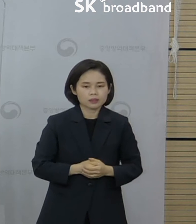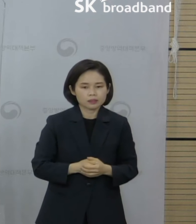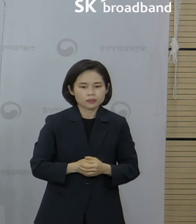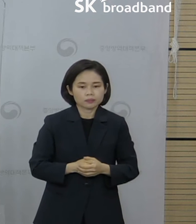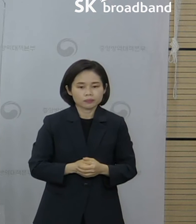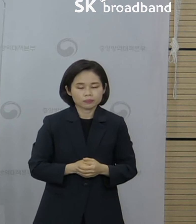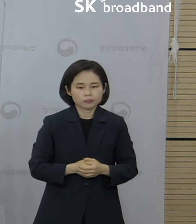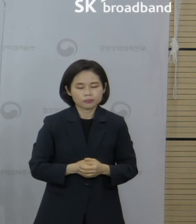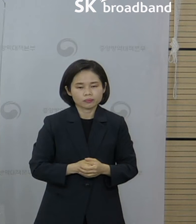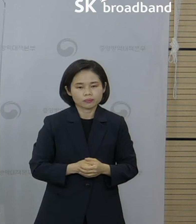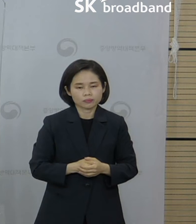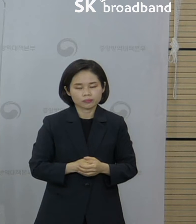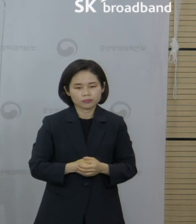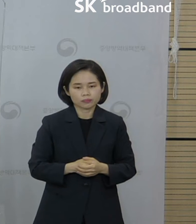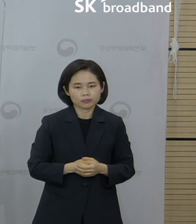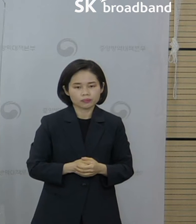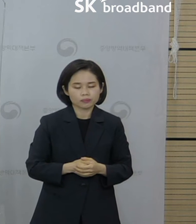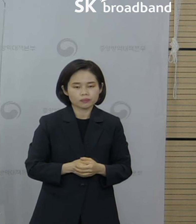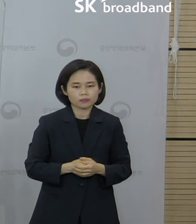확인되었습니다.